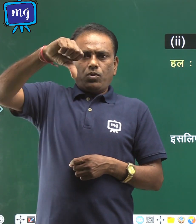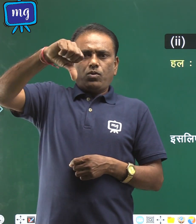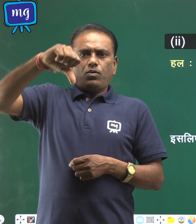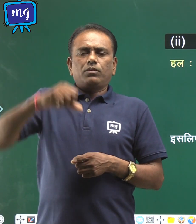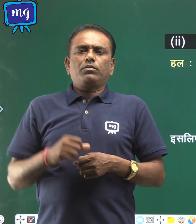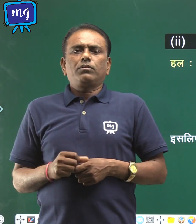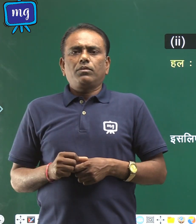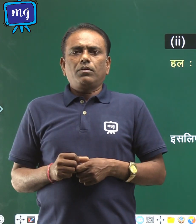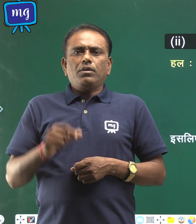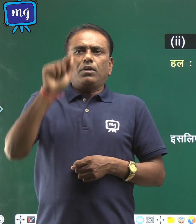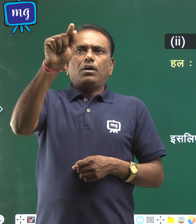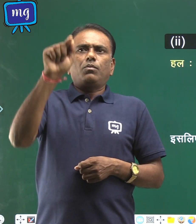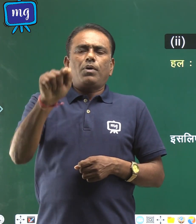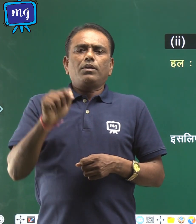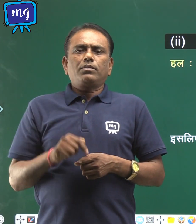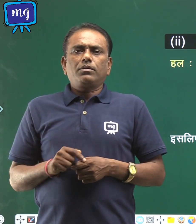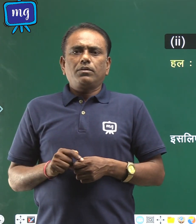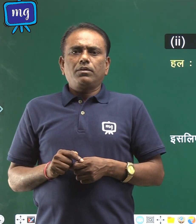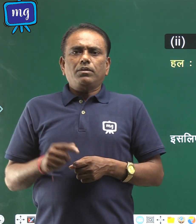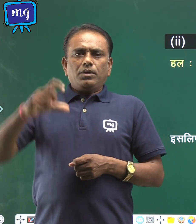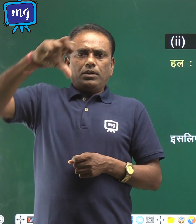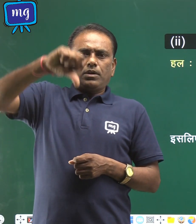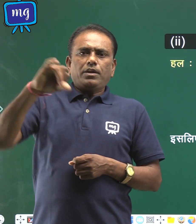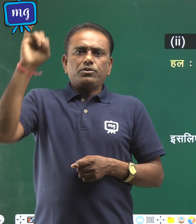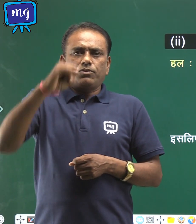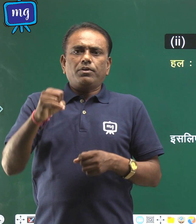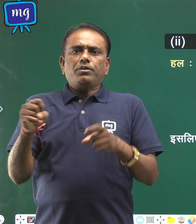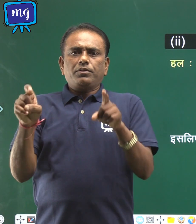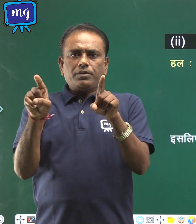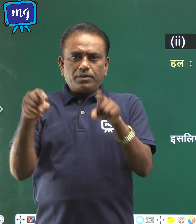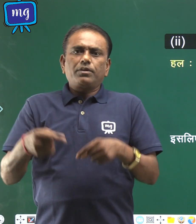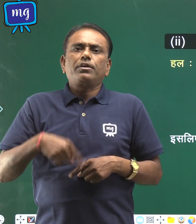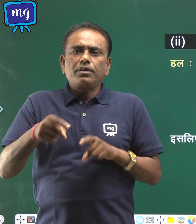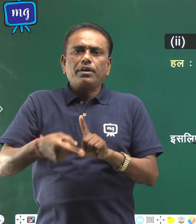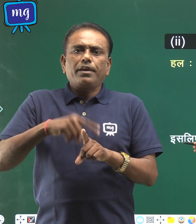9 अनुपात 96 के।